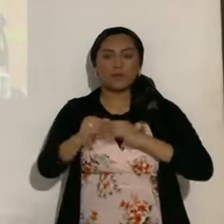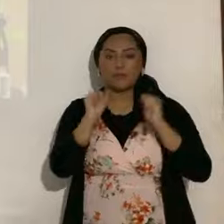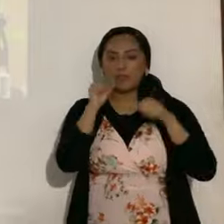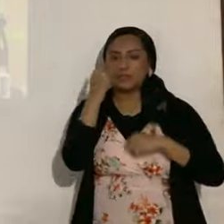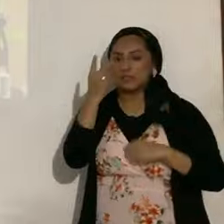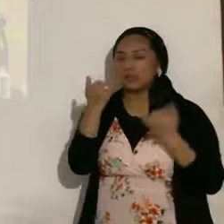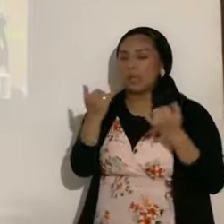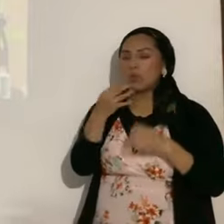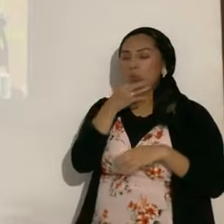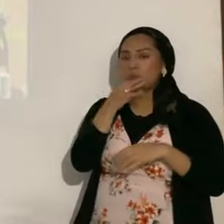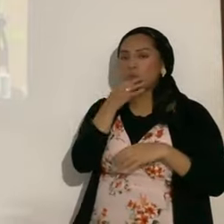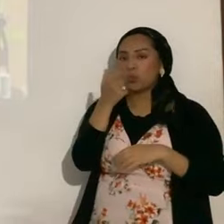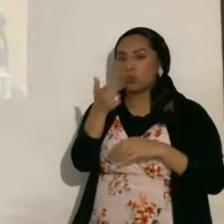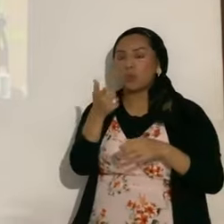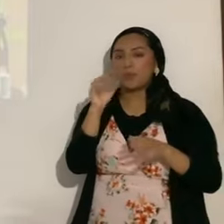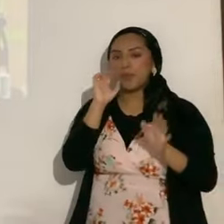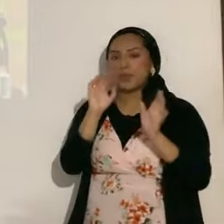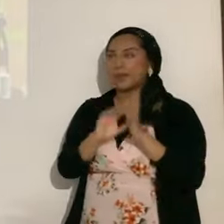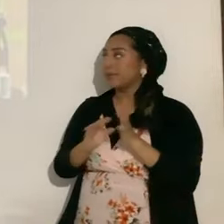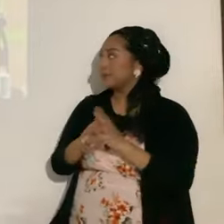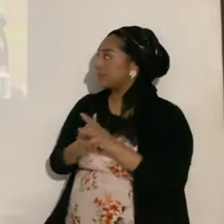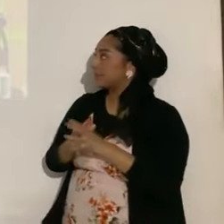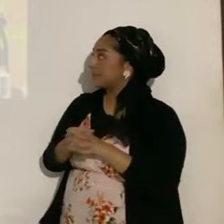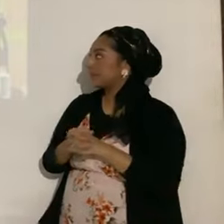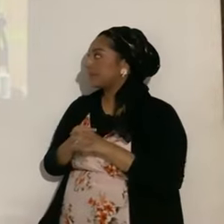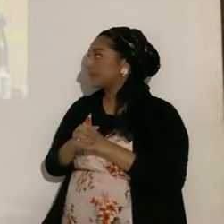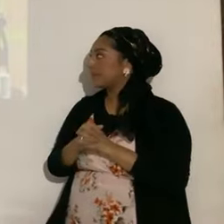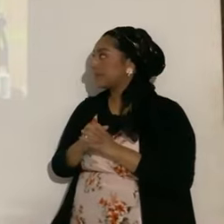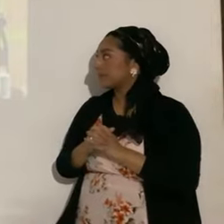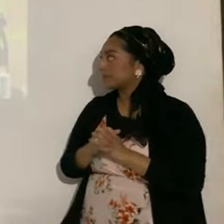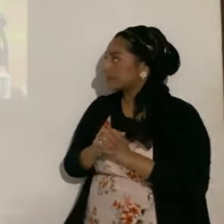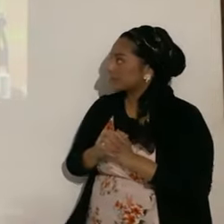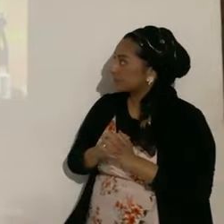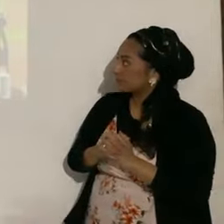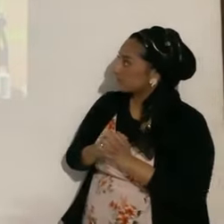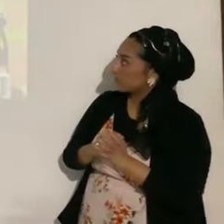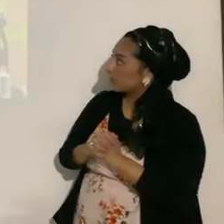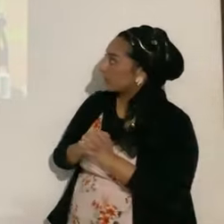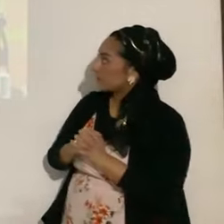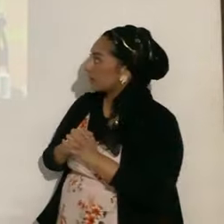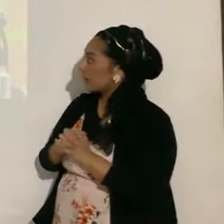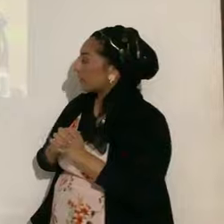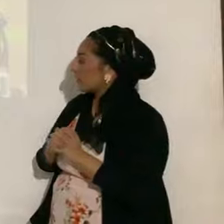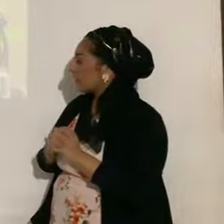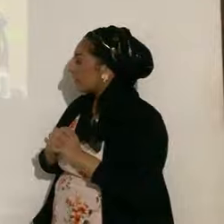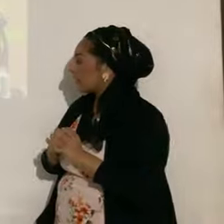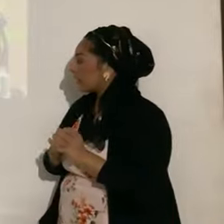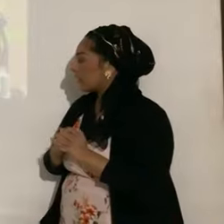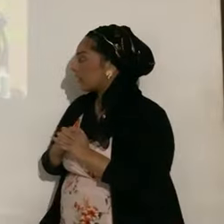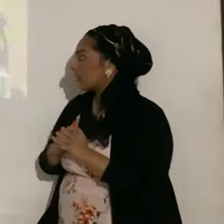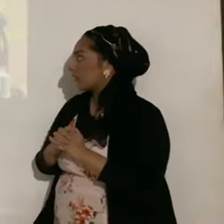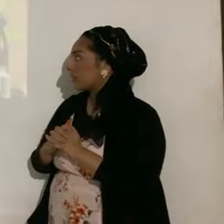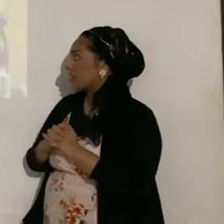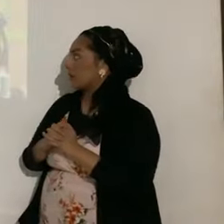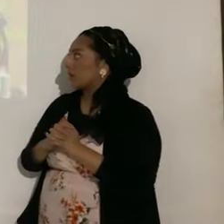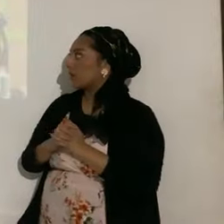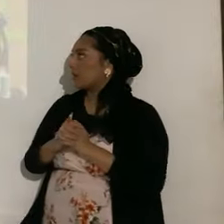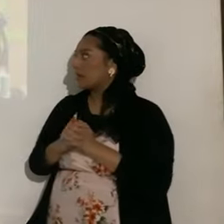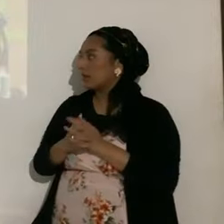Y también estará Júpiter. ¿Sí? Ahorita vamos a ver una diapositiva en breve. Entonces, repito, va a estar entre los peces,